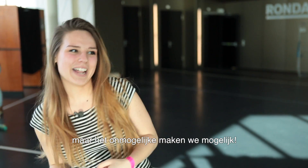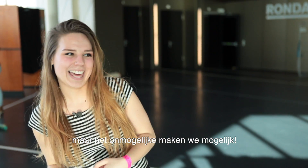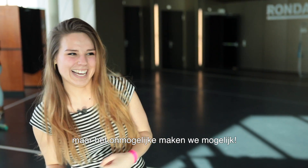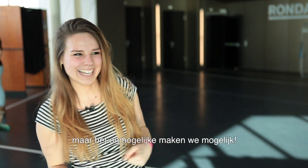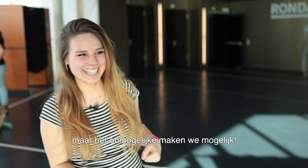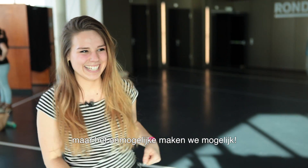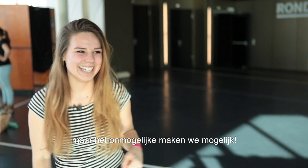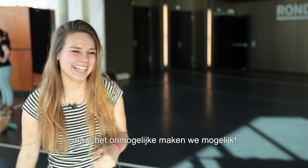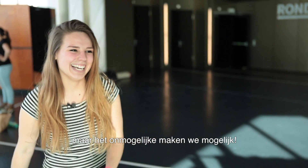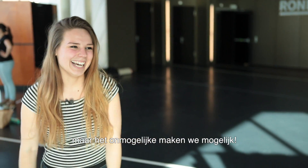mogelijk.